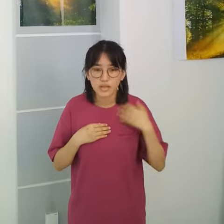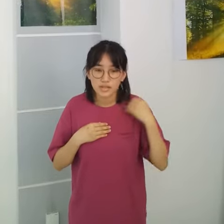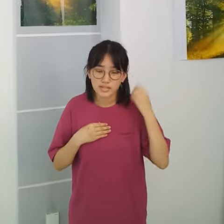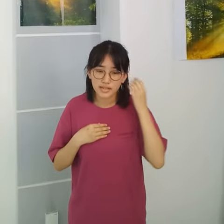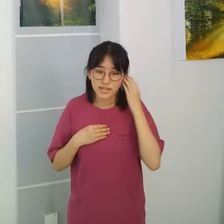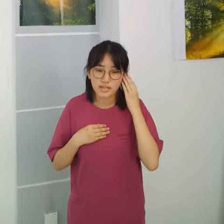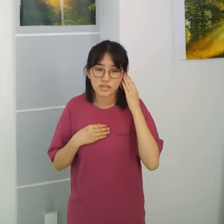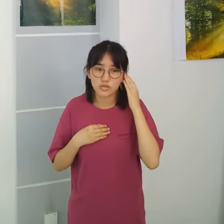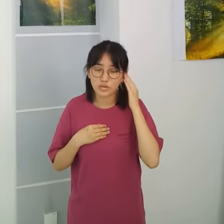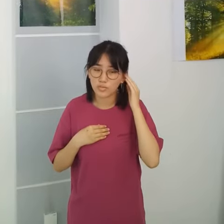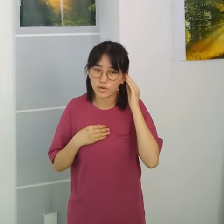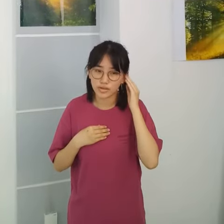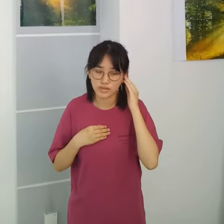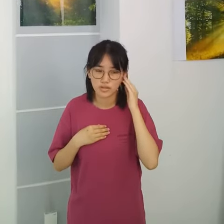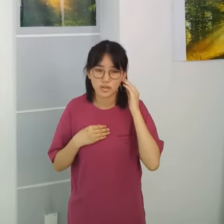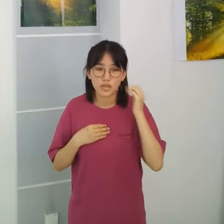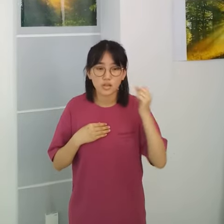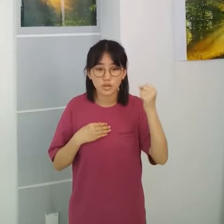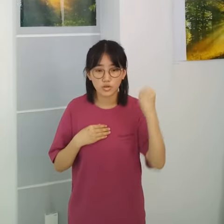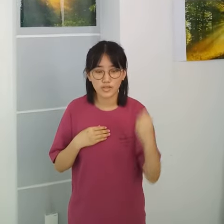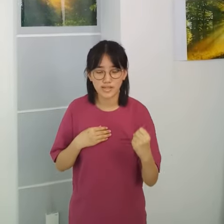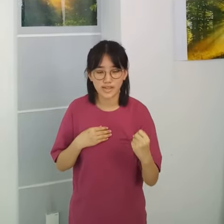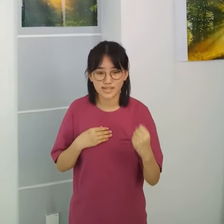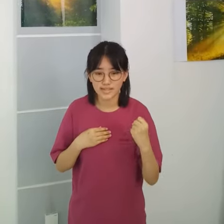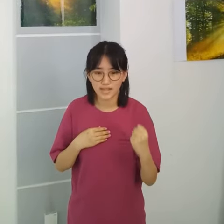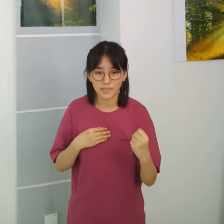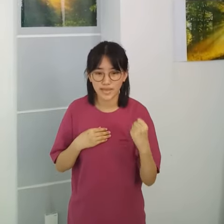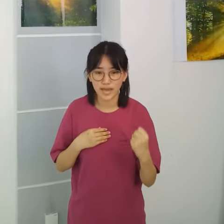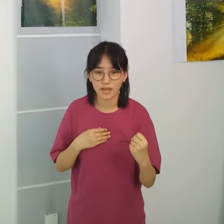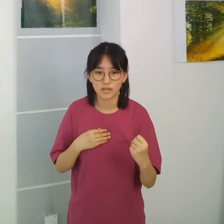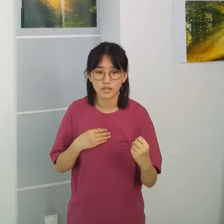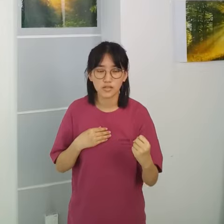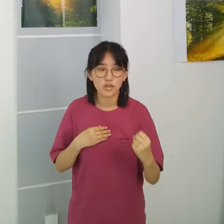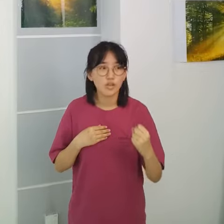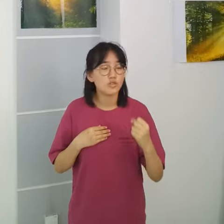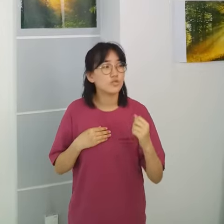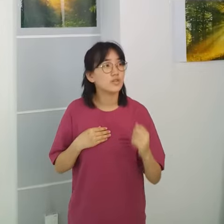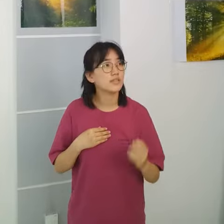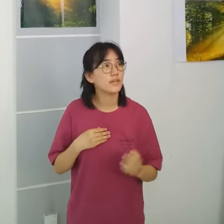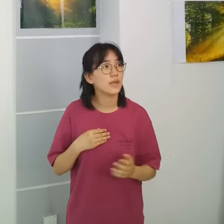День из дух мой, грозная сила моя. Солнце мое,